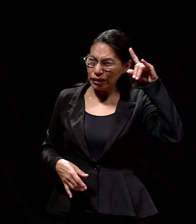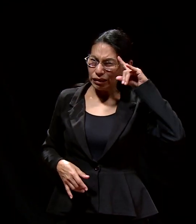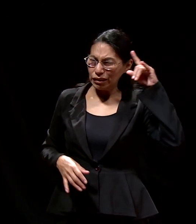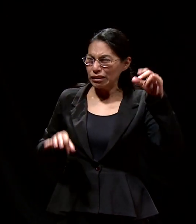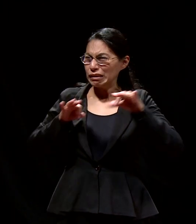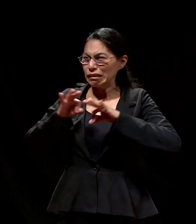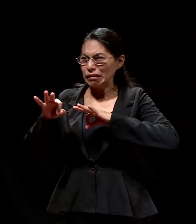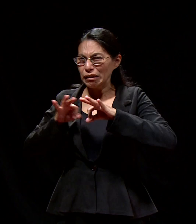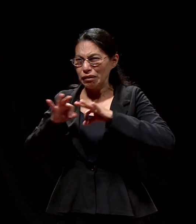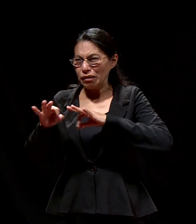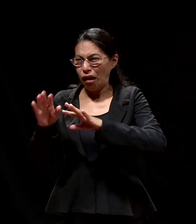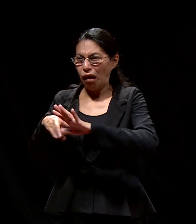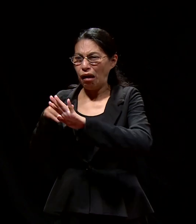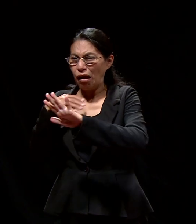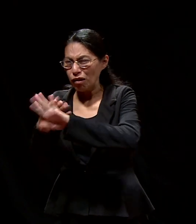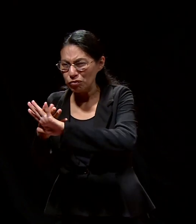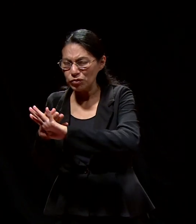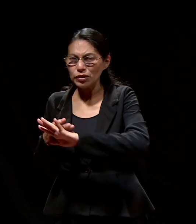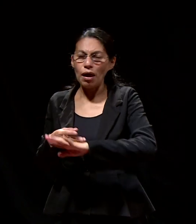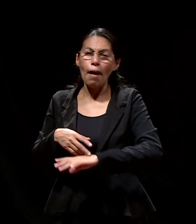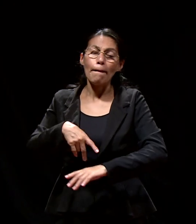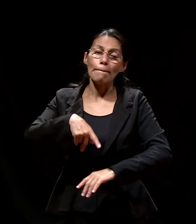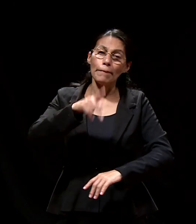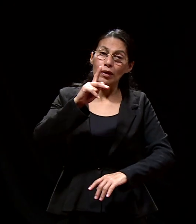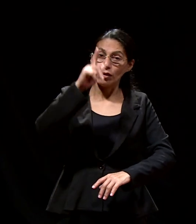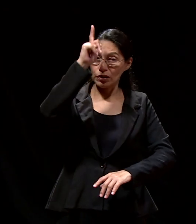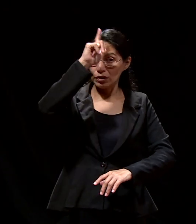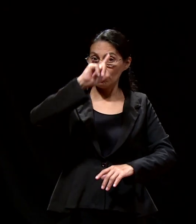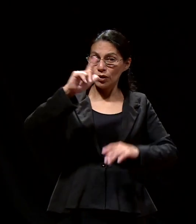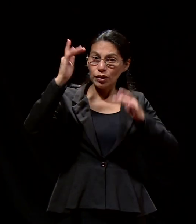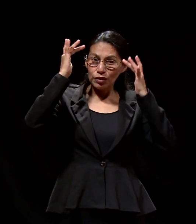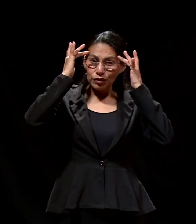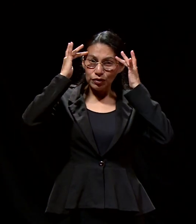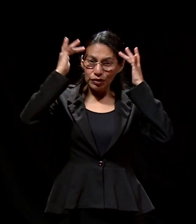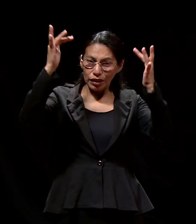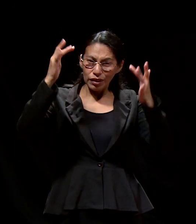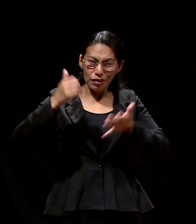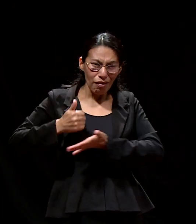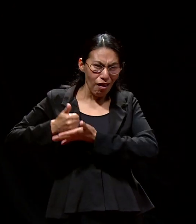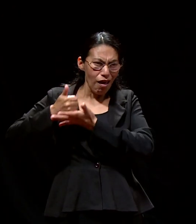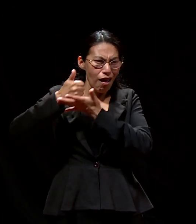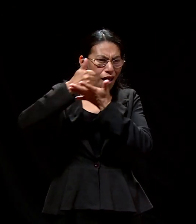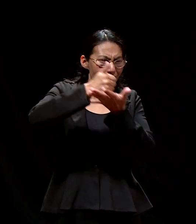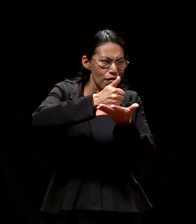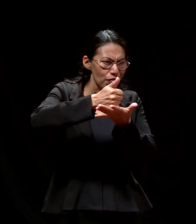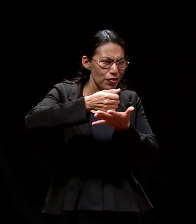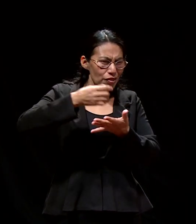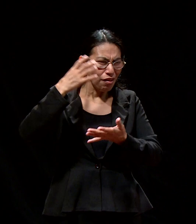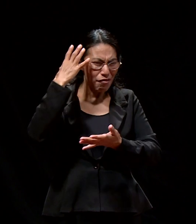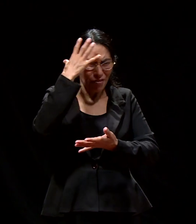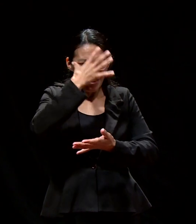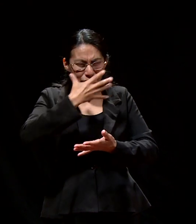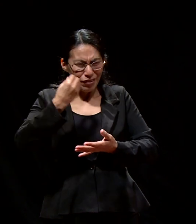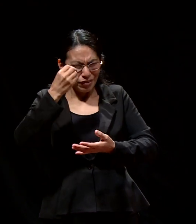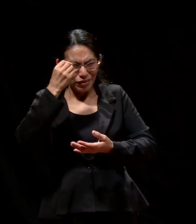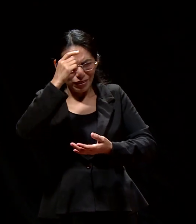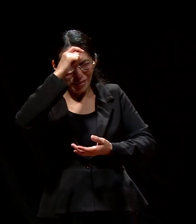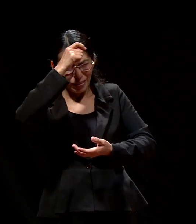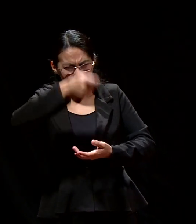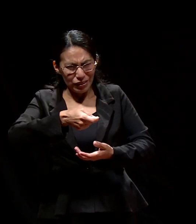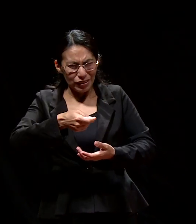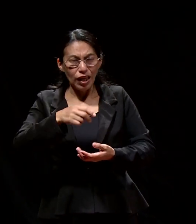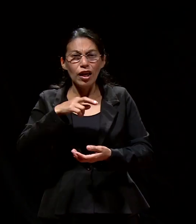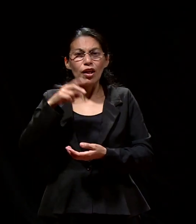Espíritu Santo levanta bandera contra el enemigo y estamos a favor de Dios y Dios si Dios con nosotros